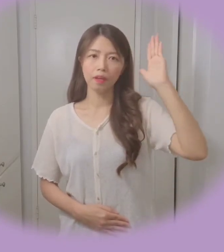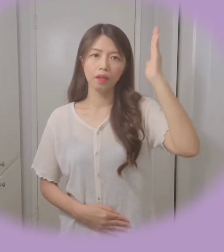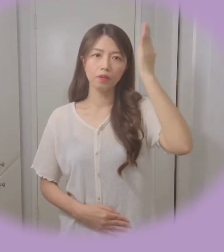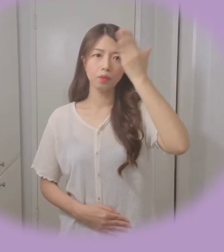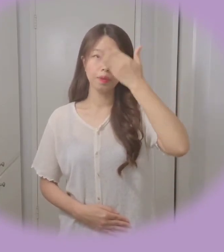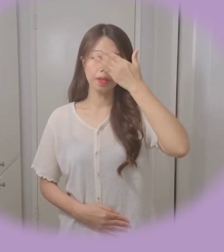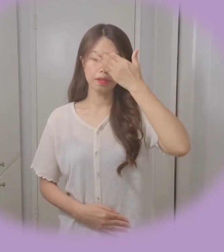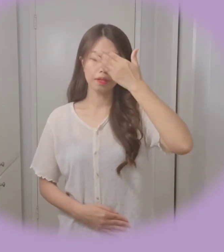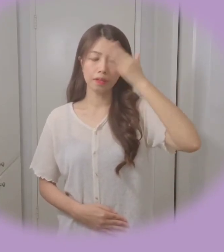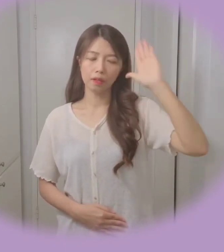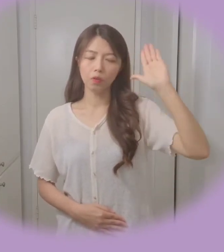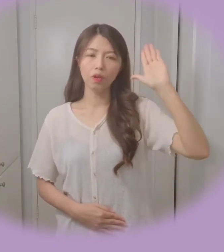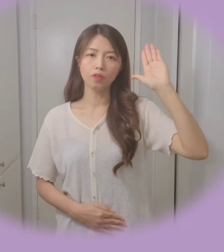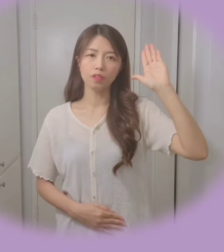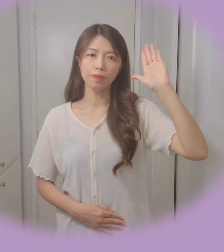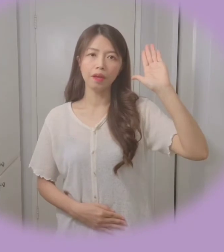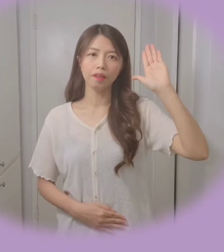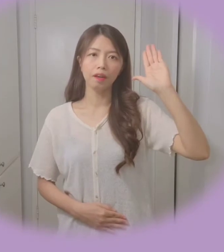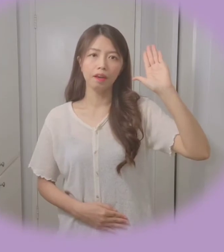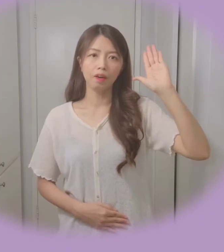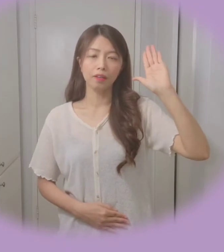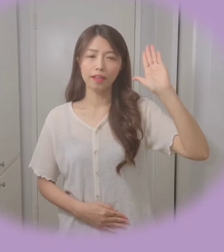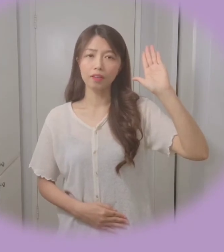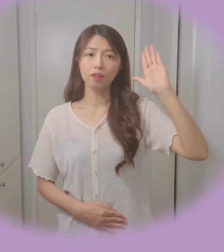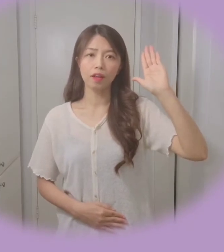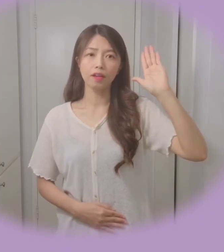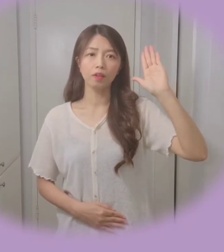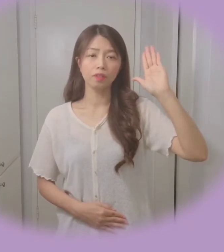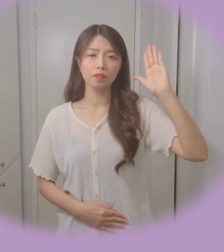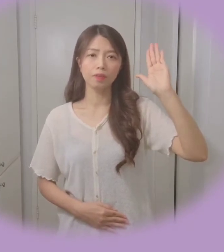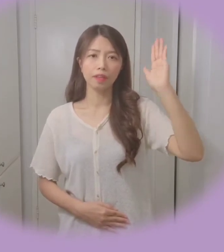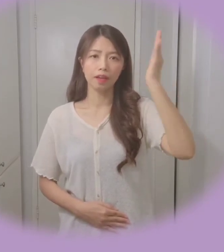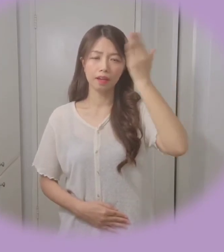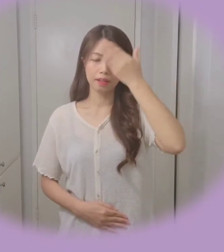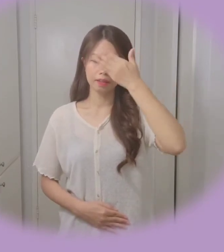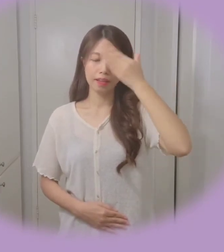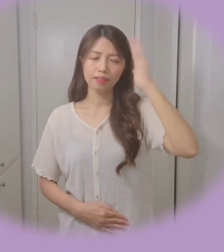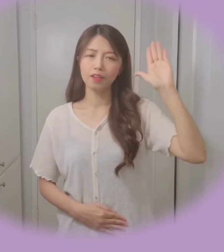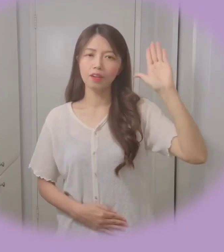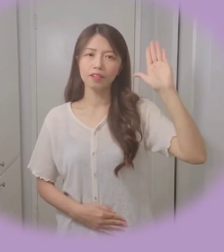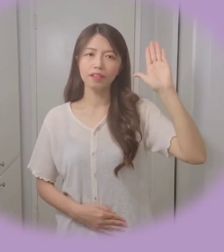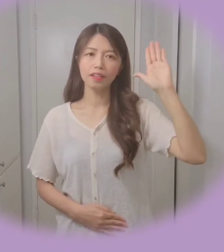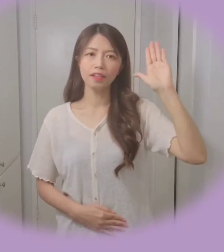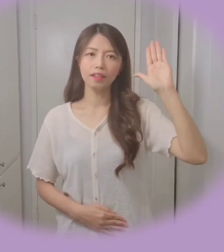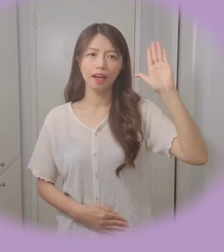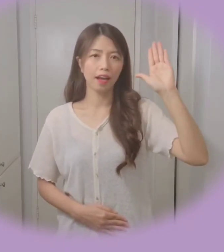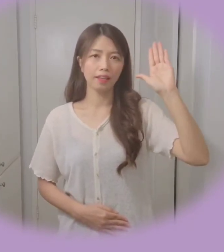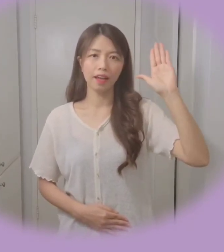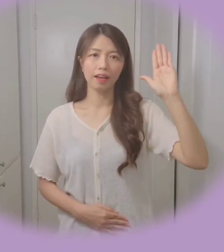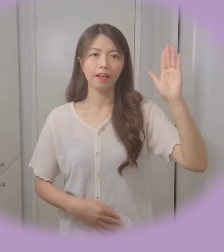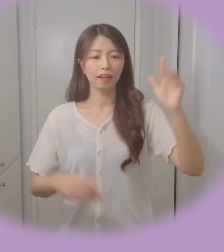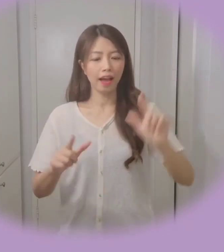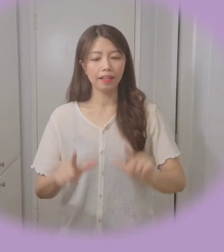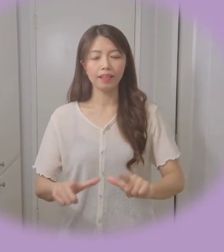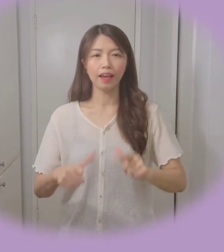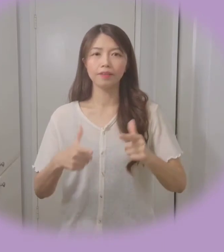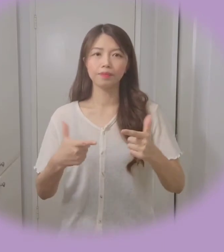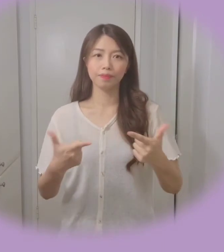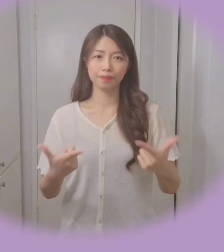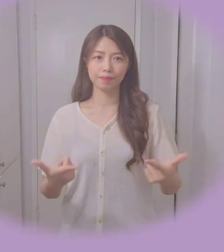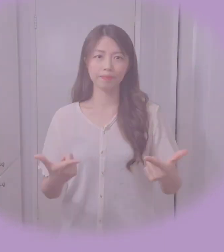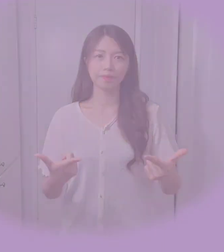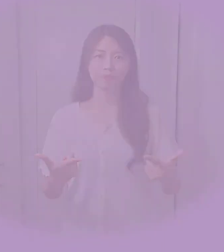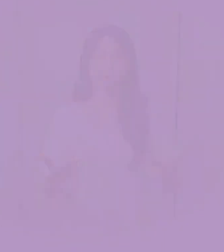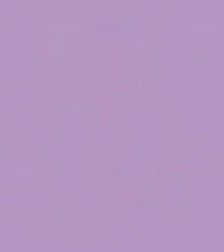이렇게 손바닥을 이렇게 돌려주시면 낯설다 이런 뜻입니다. 낯설지 않아, 아니야.